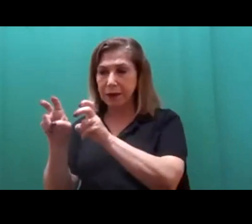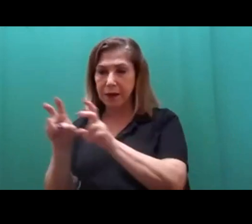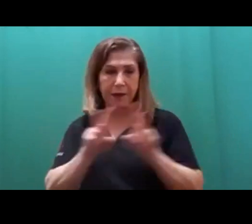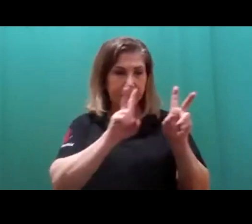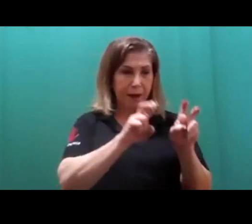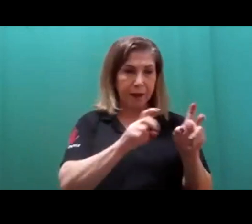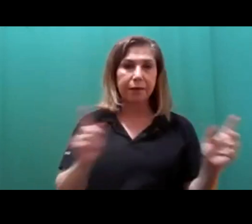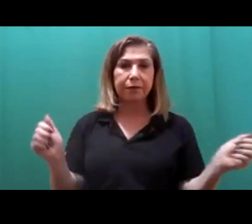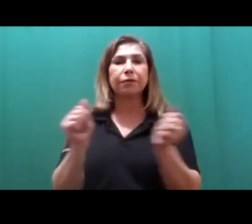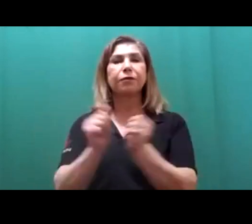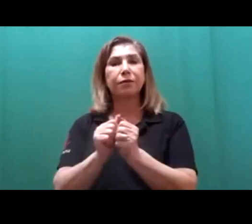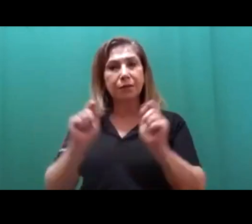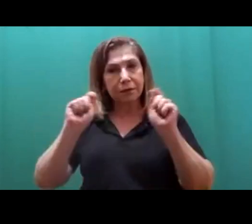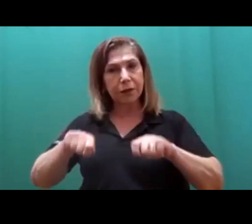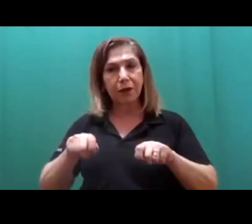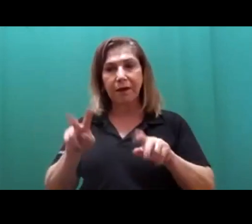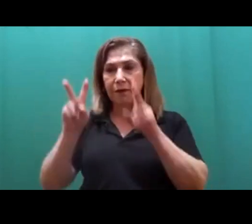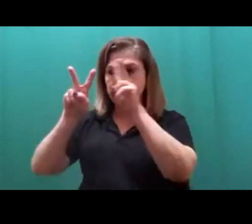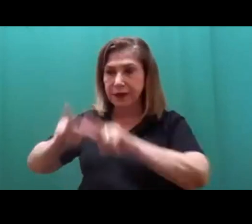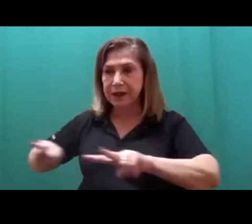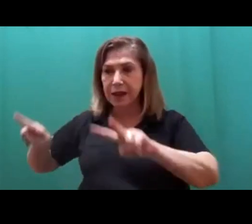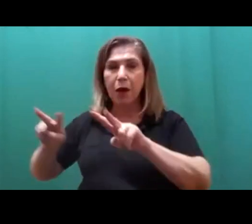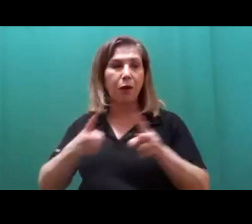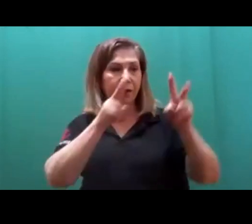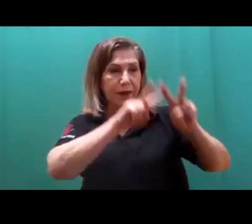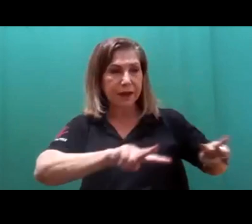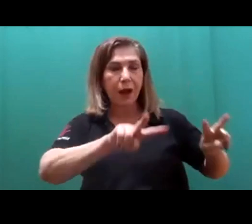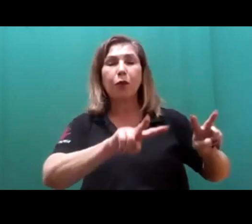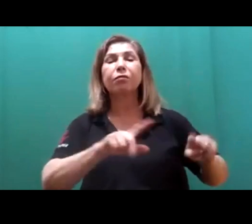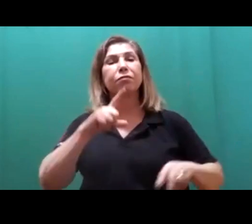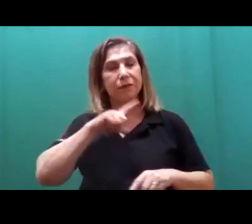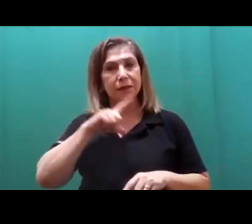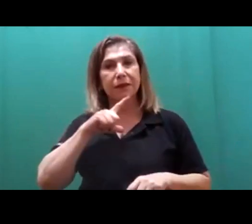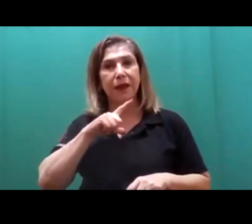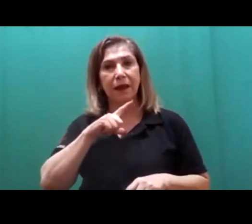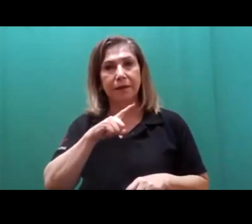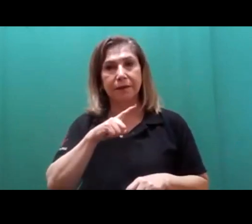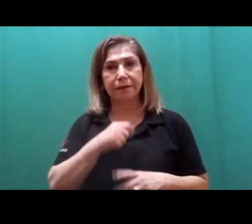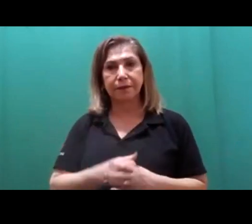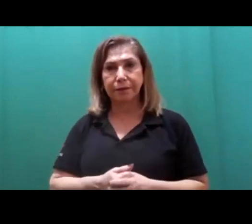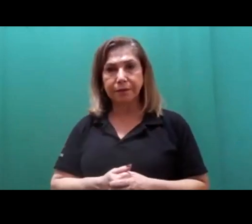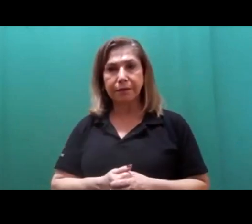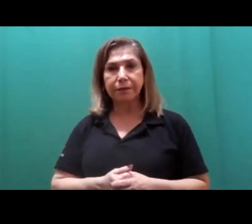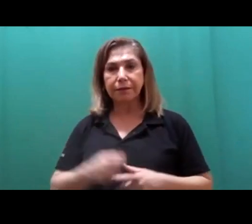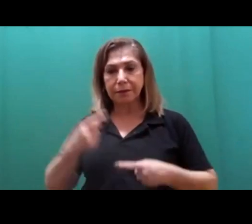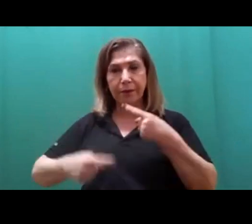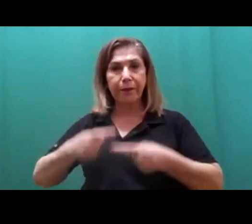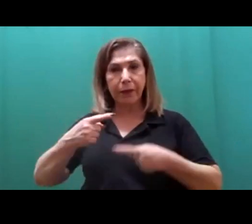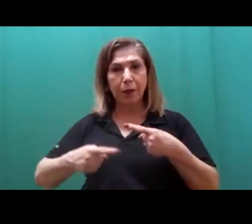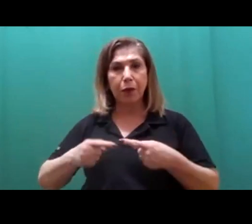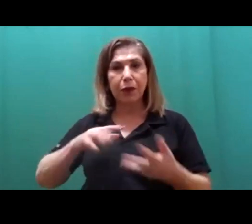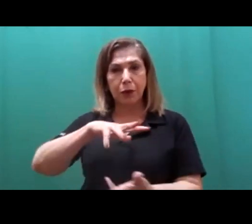perspectivas, visões políticas, né, comparecem nas políticas